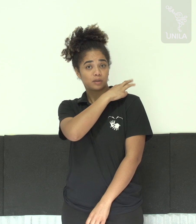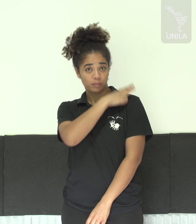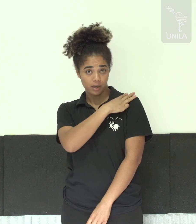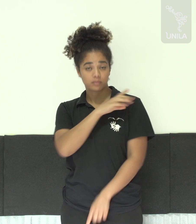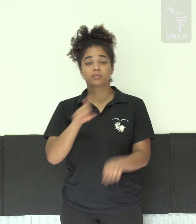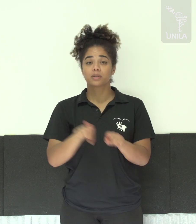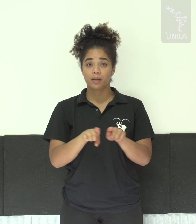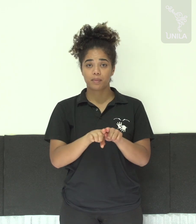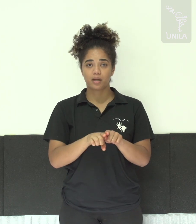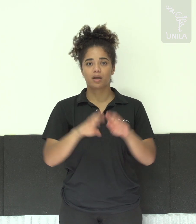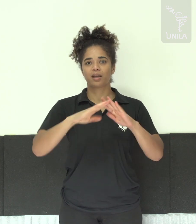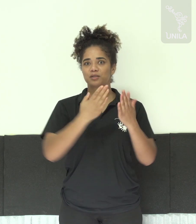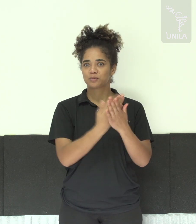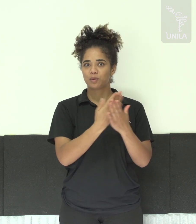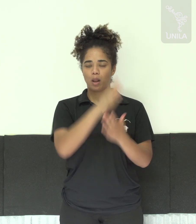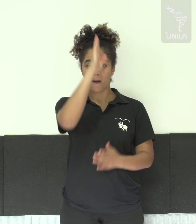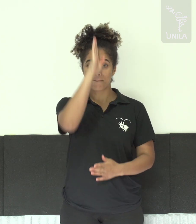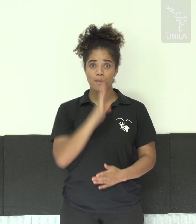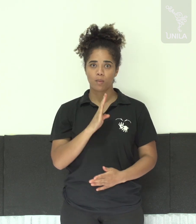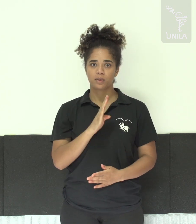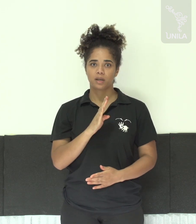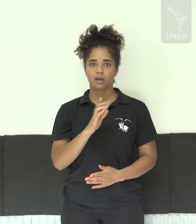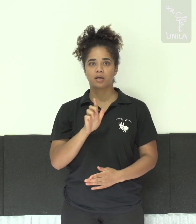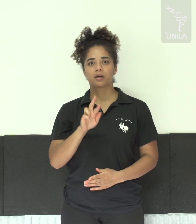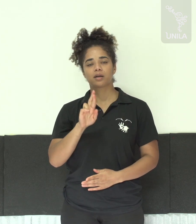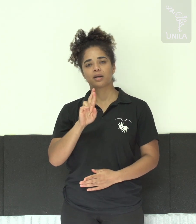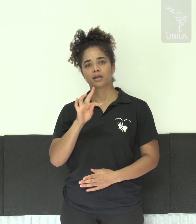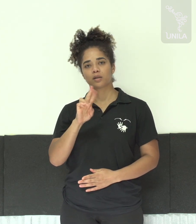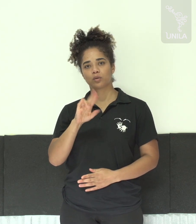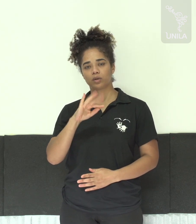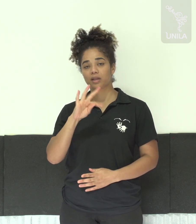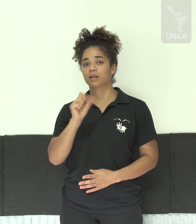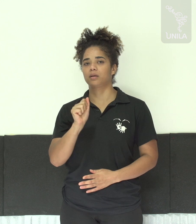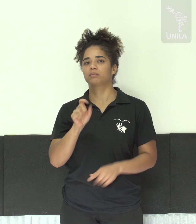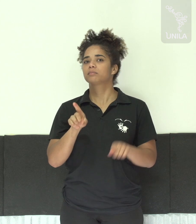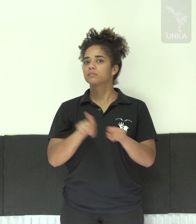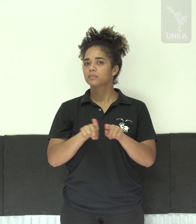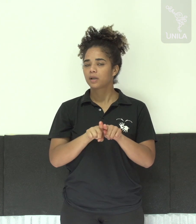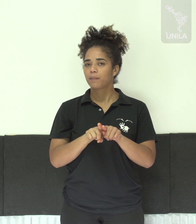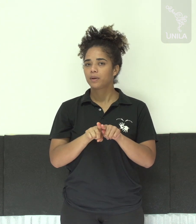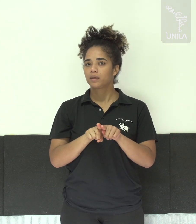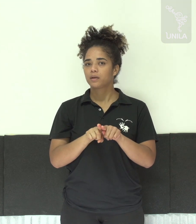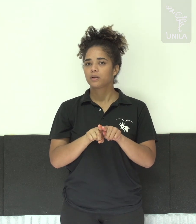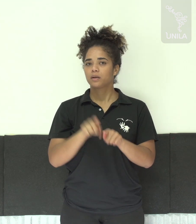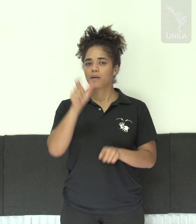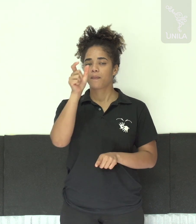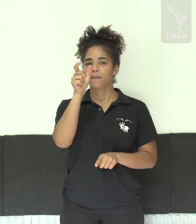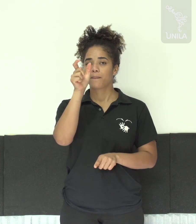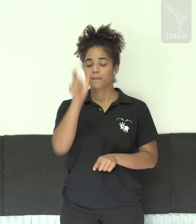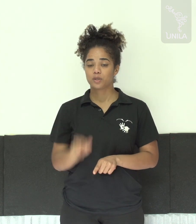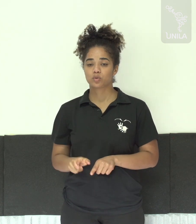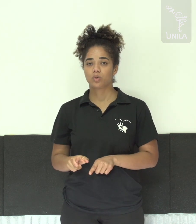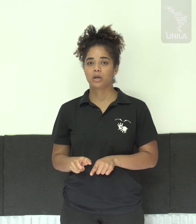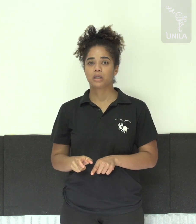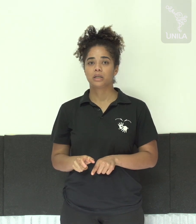gratuita com aprovação, ou que, a qualquer tempo, ficar comprovado que frequentou a